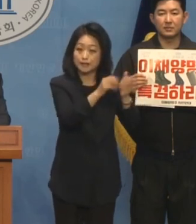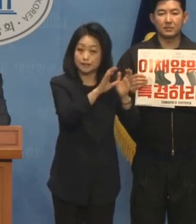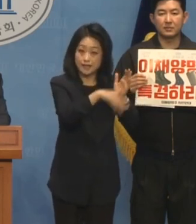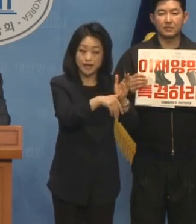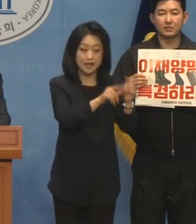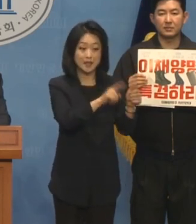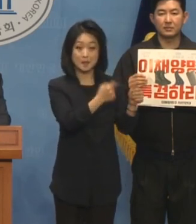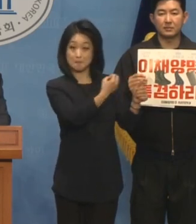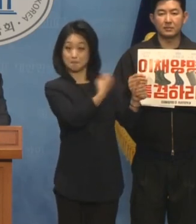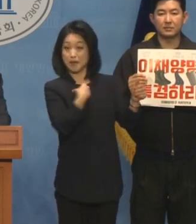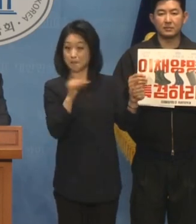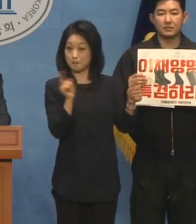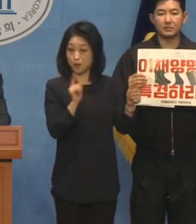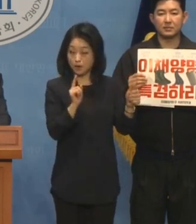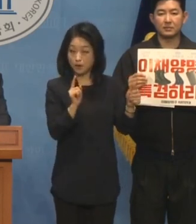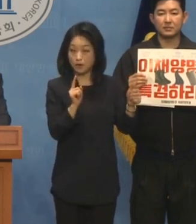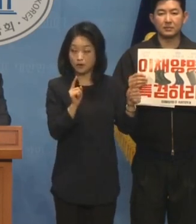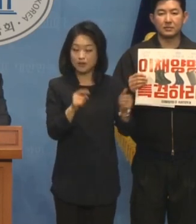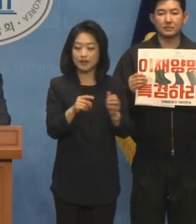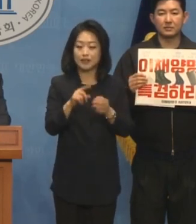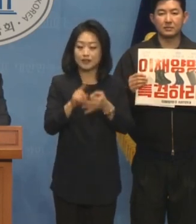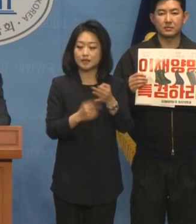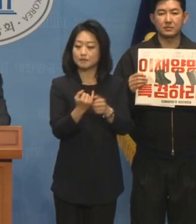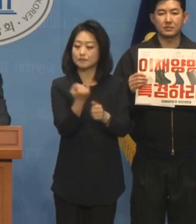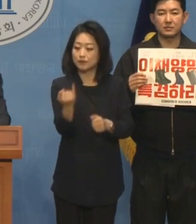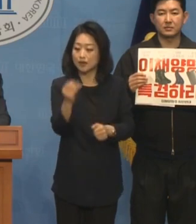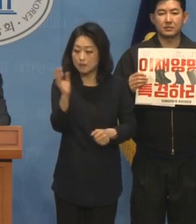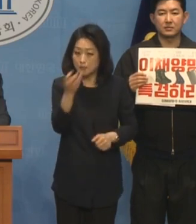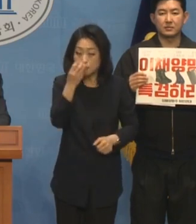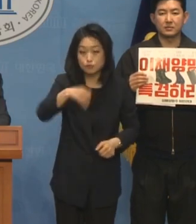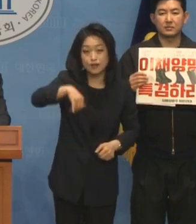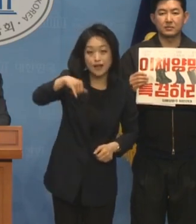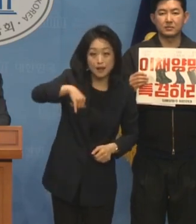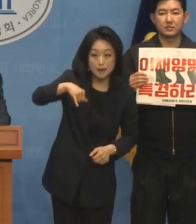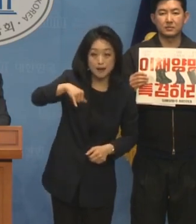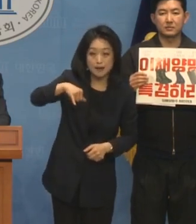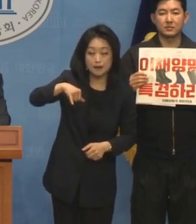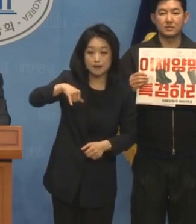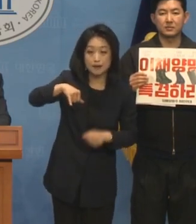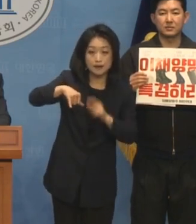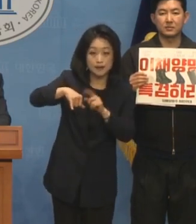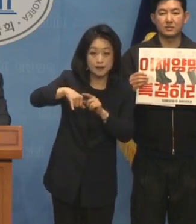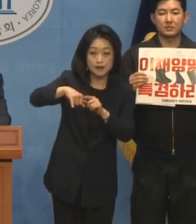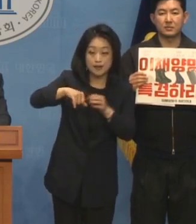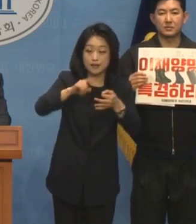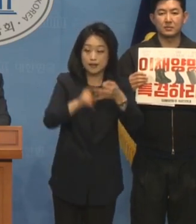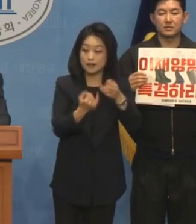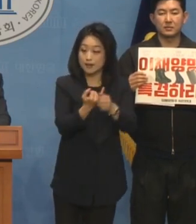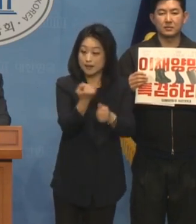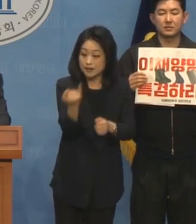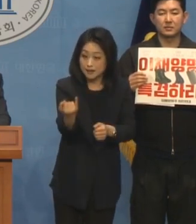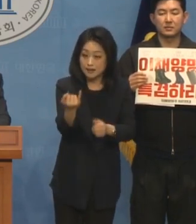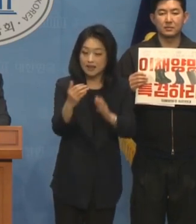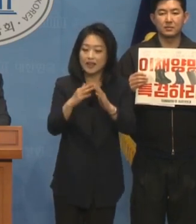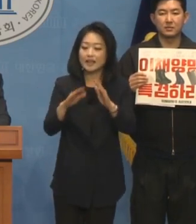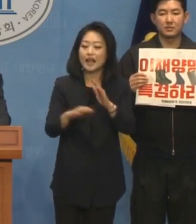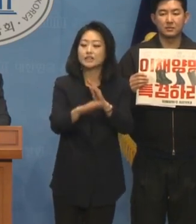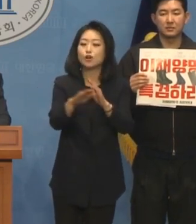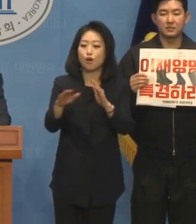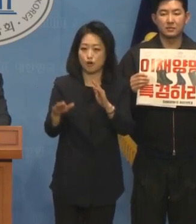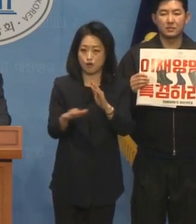이런 말 이렇게 말했습니다 김건희 여사의 명품가방 수소 유혹에 대해서 김건희 여사를 가정 주부에